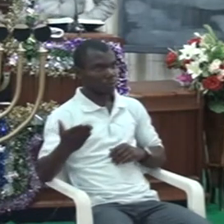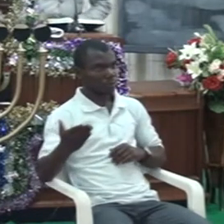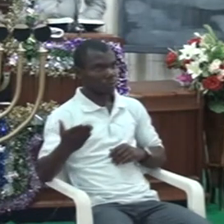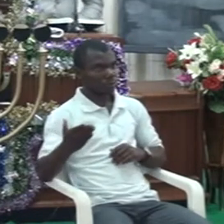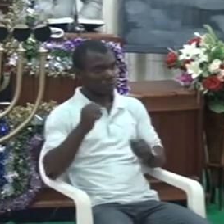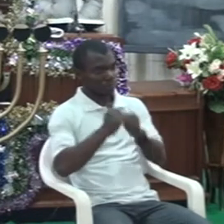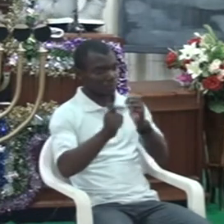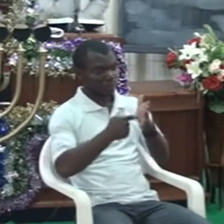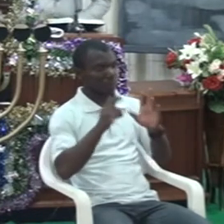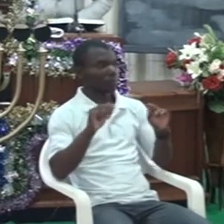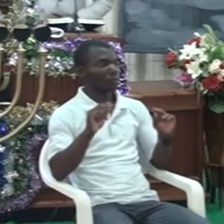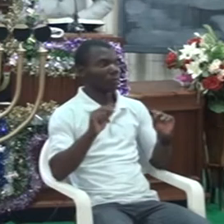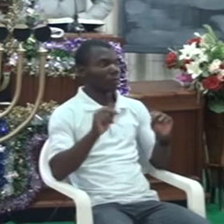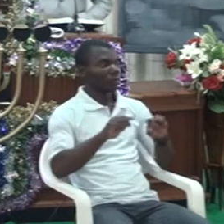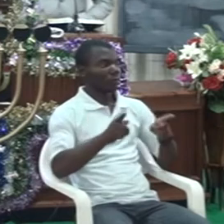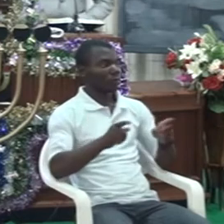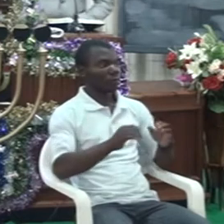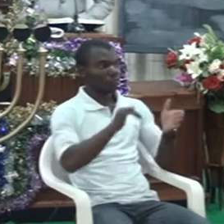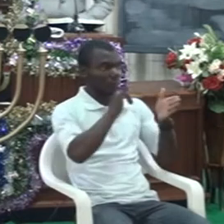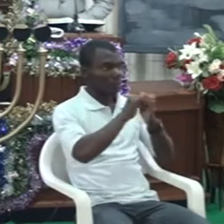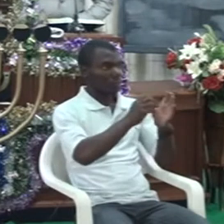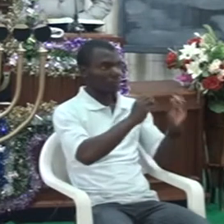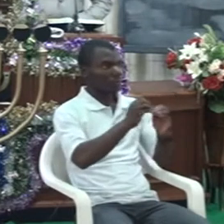d'ordinaire. Ni ordre yenye.